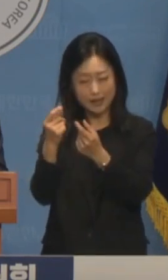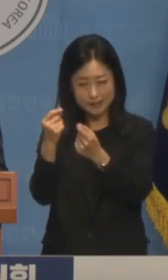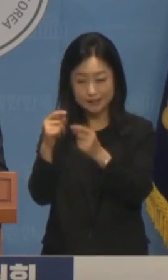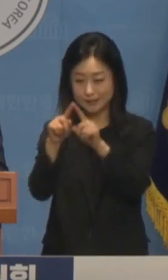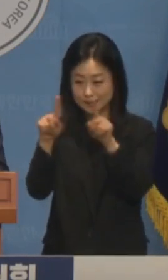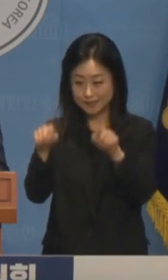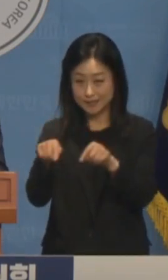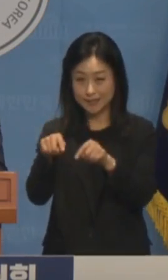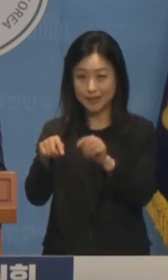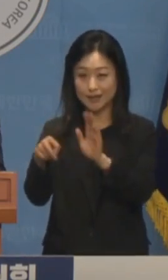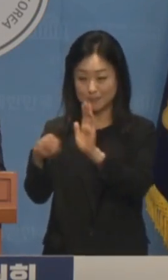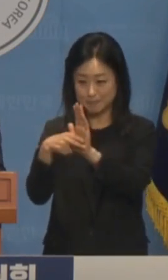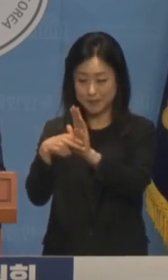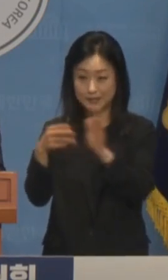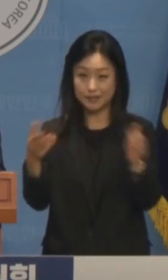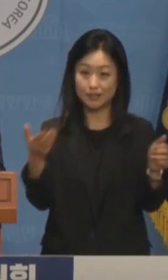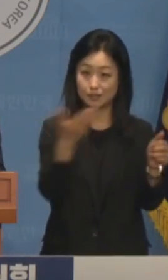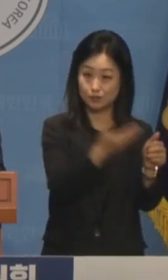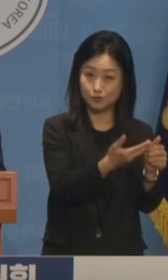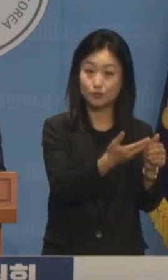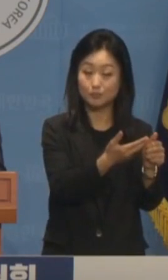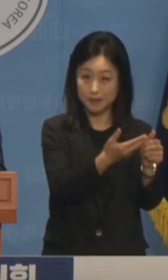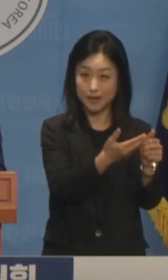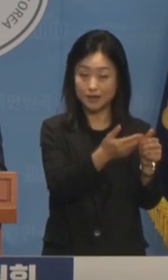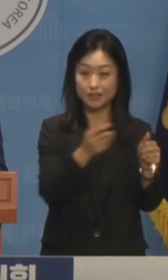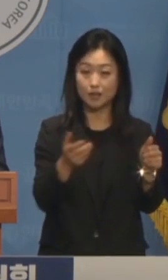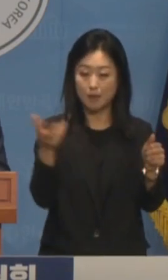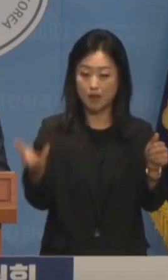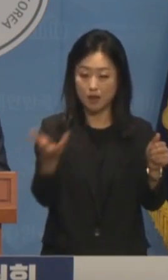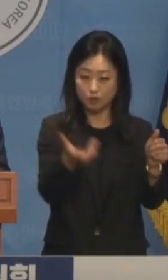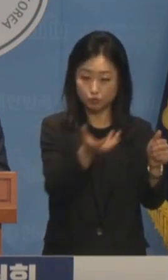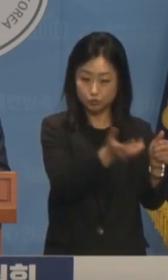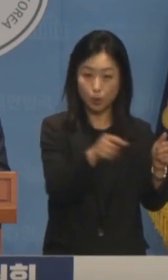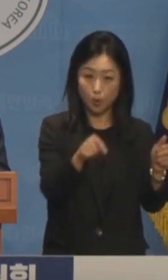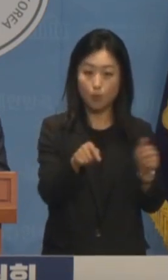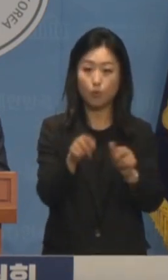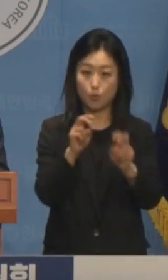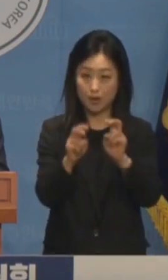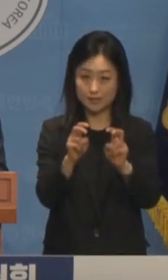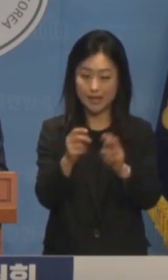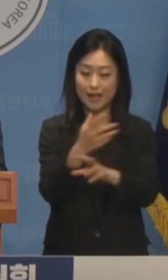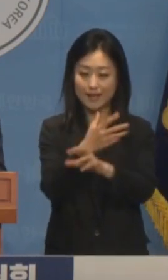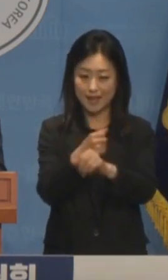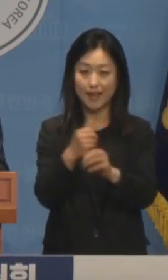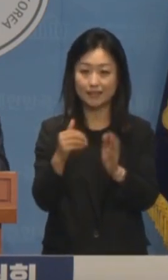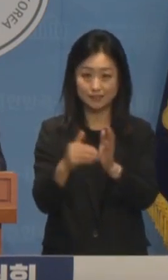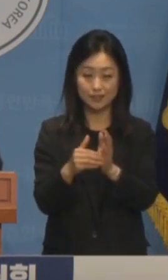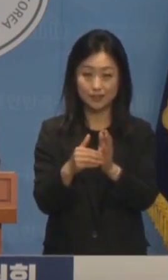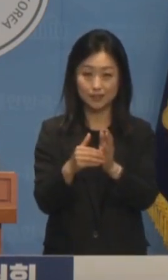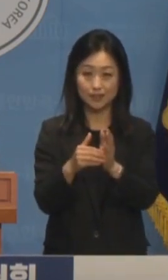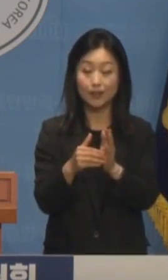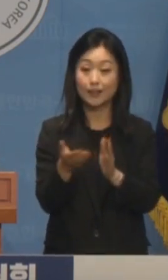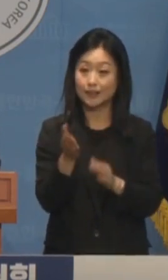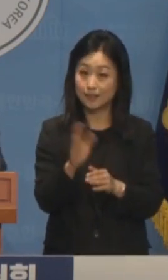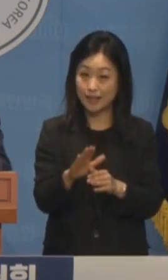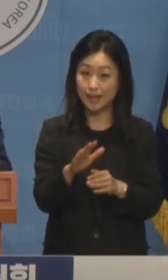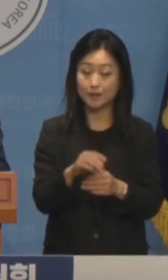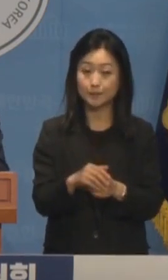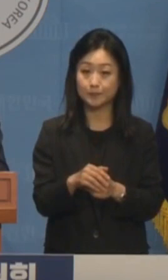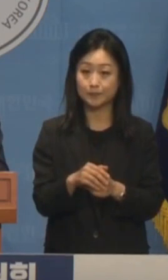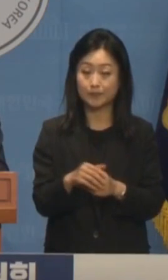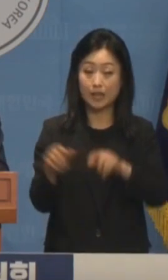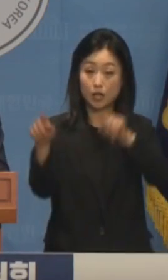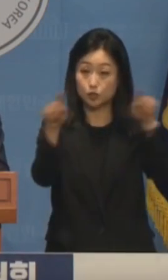계약을, 그리고 물류업체인 오아시스 물류에게 운송 계약을 각각 체결했습니다. 그런데 법률에 적시된